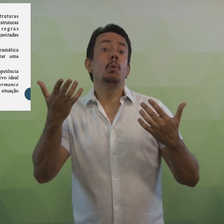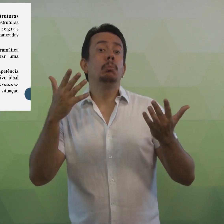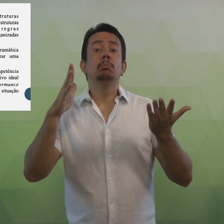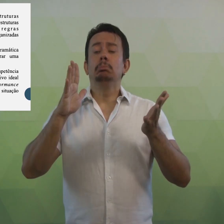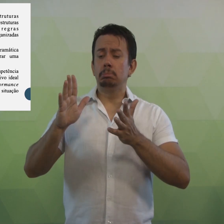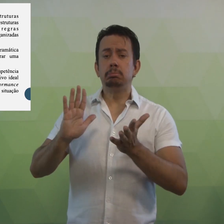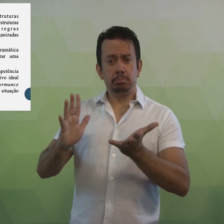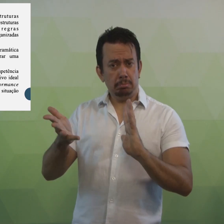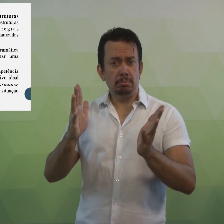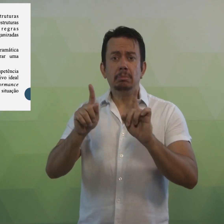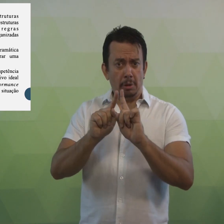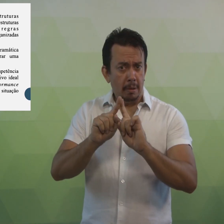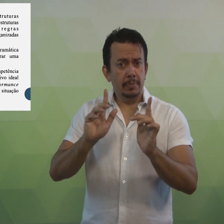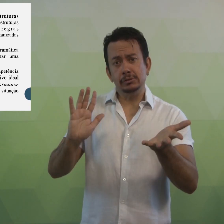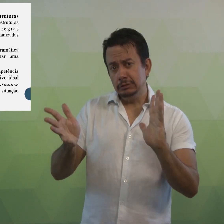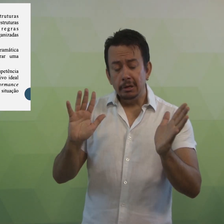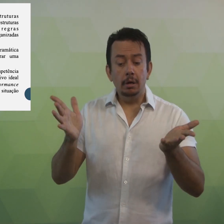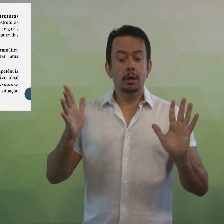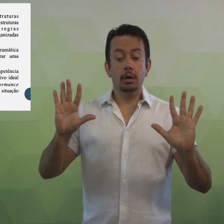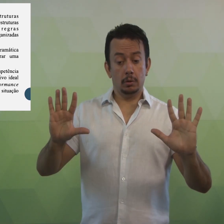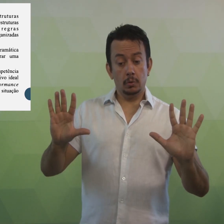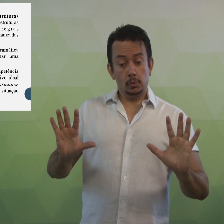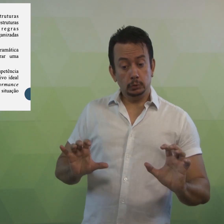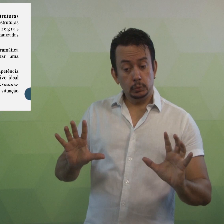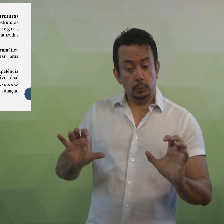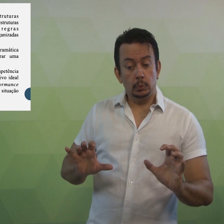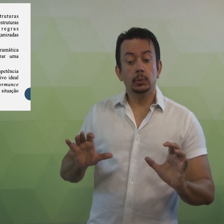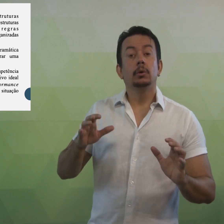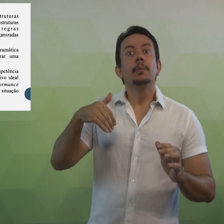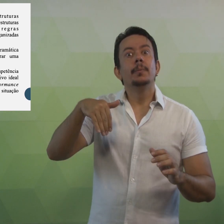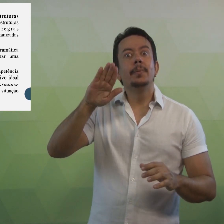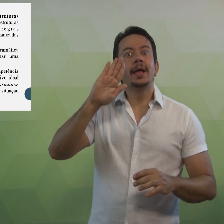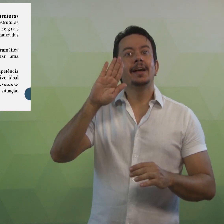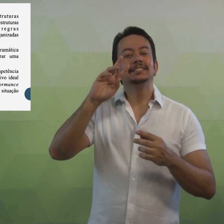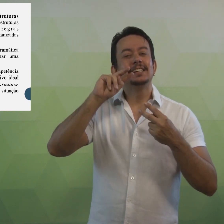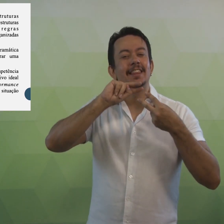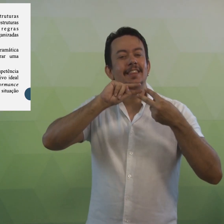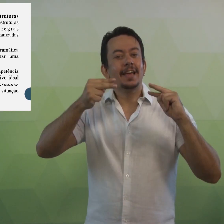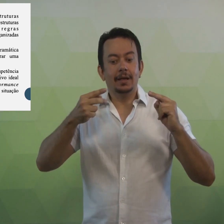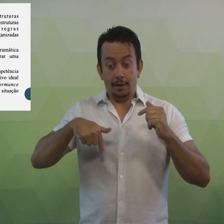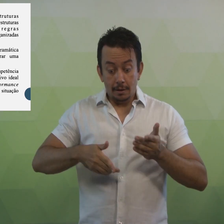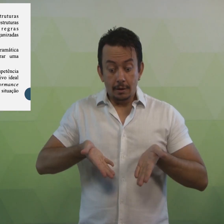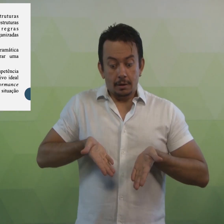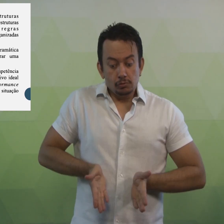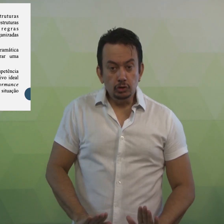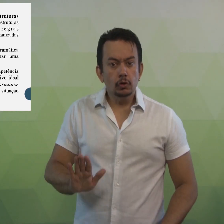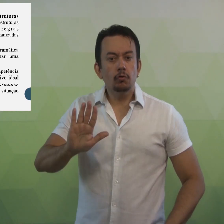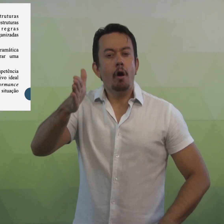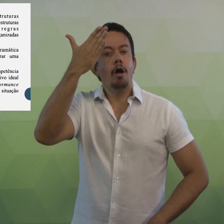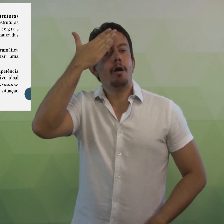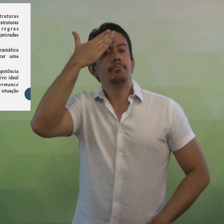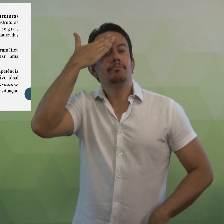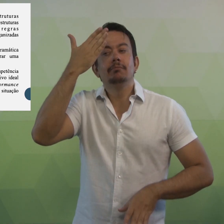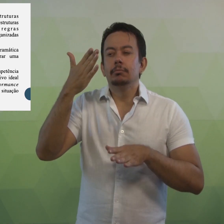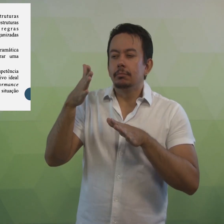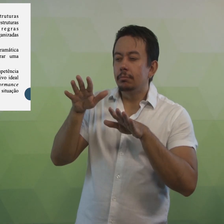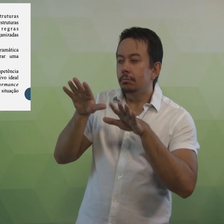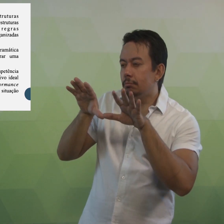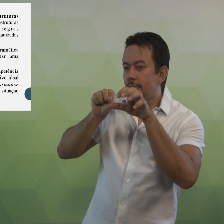já começa a perceber todas essas informações, ela já consegue ouvir, tá? Então,